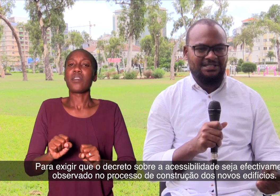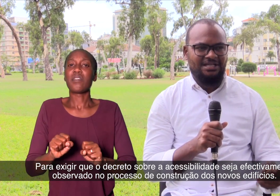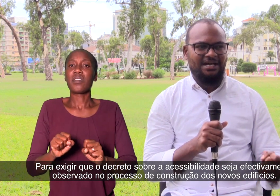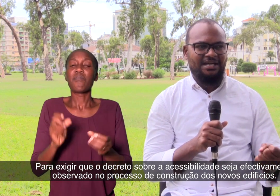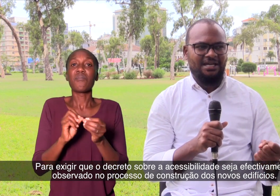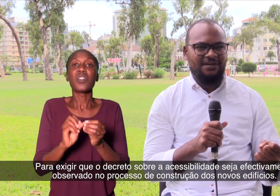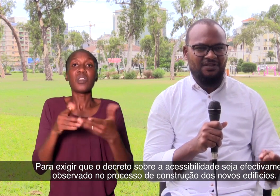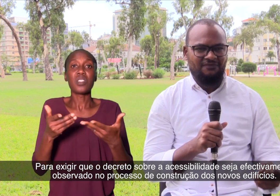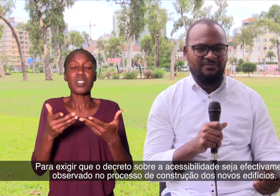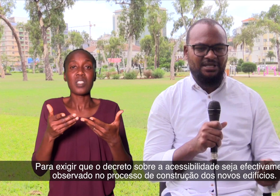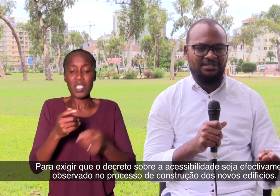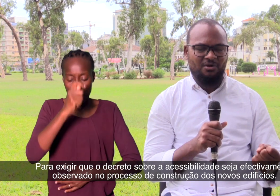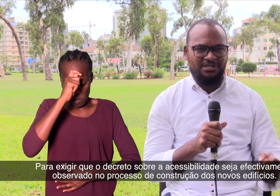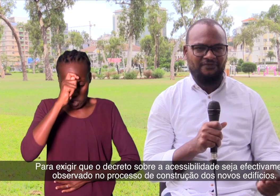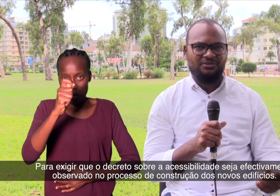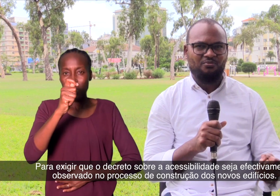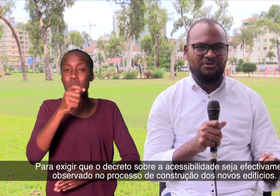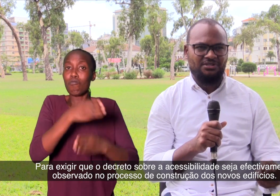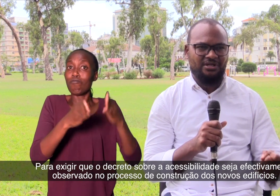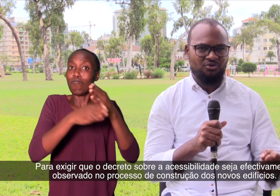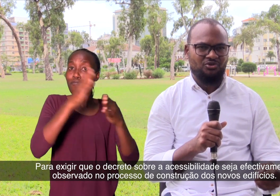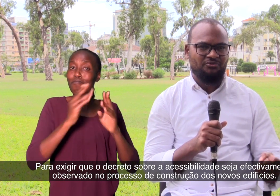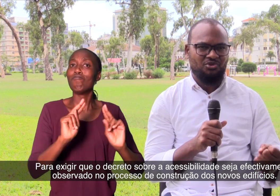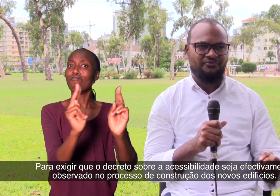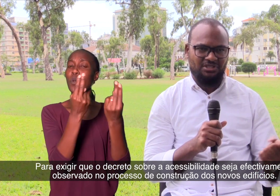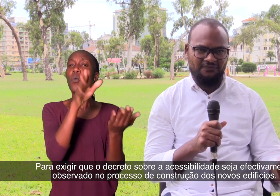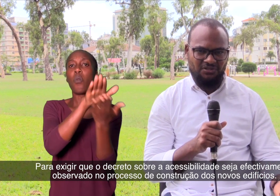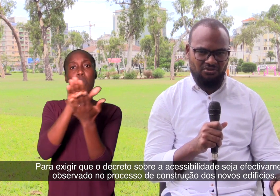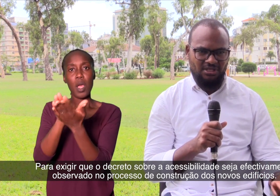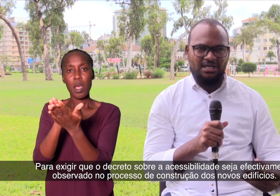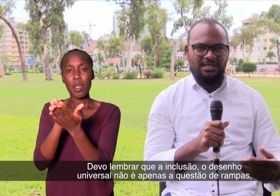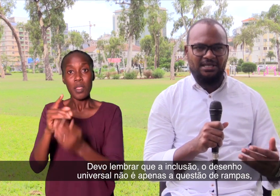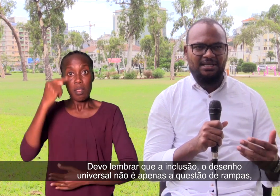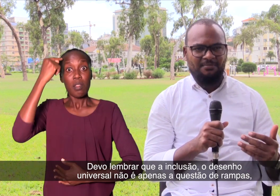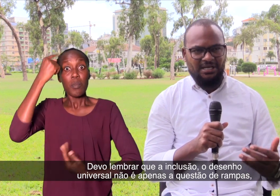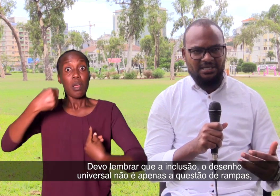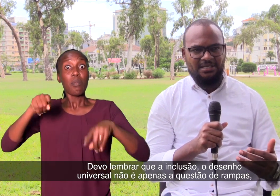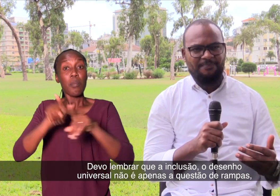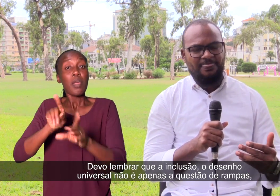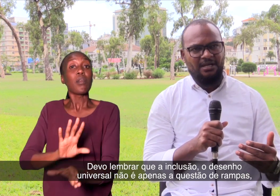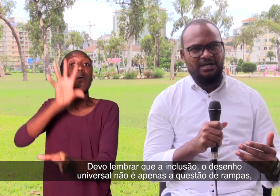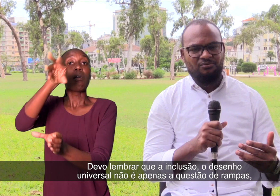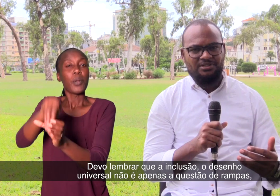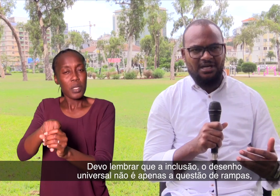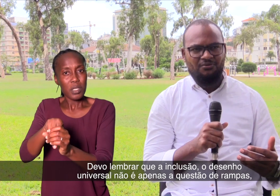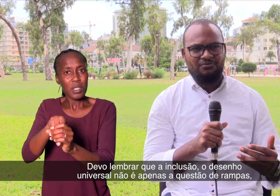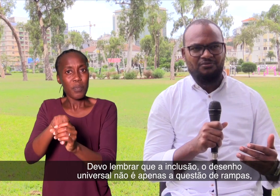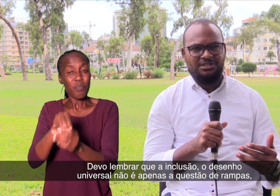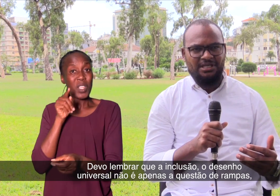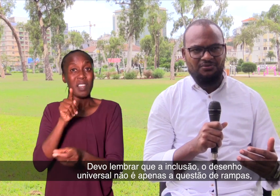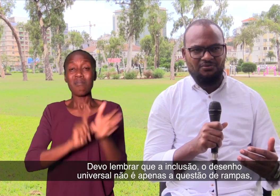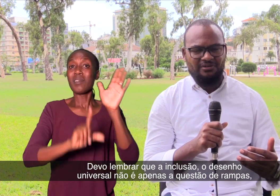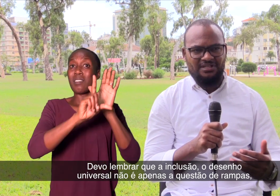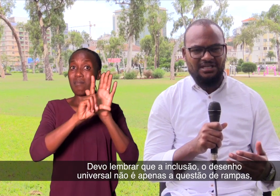seja efetivamente observado no processo da construção dos novos edifícios. E lembrar que a inclusão,